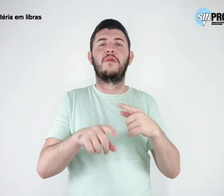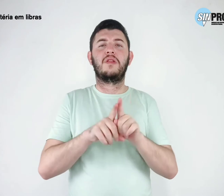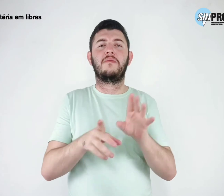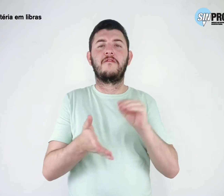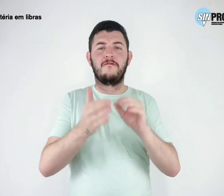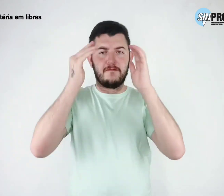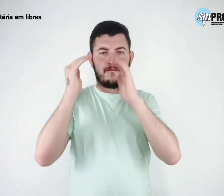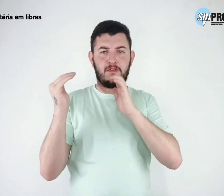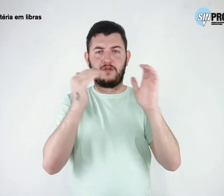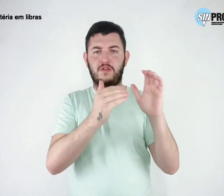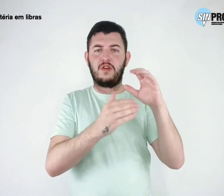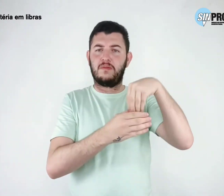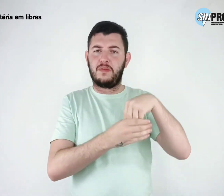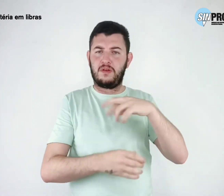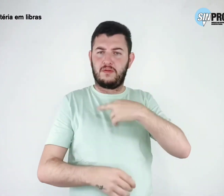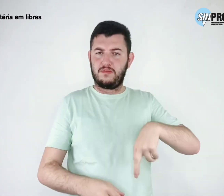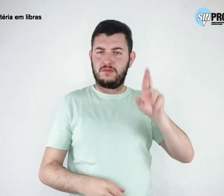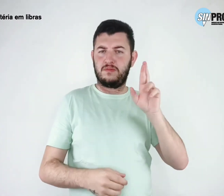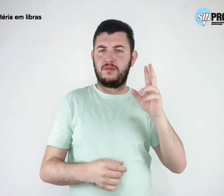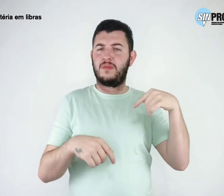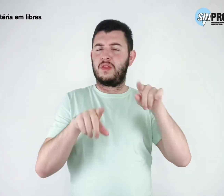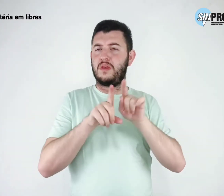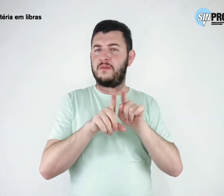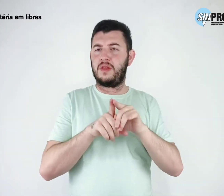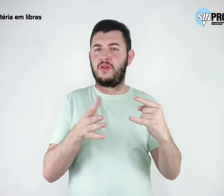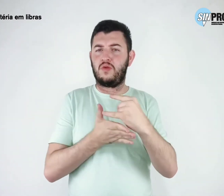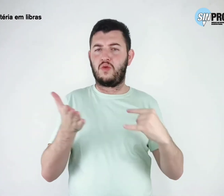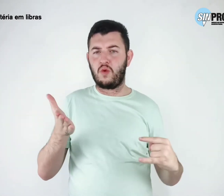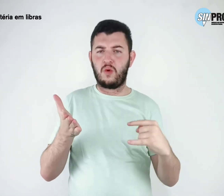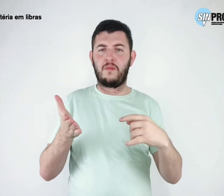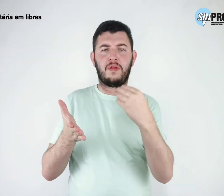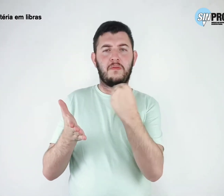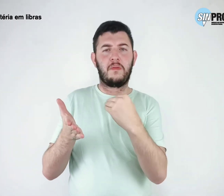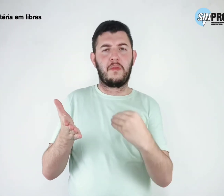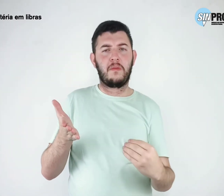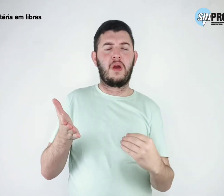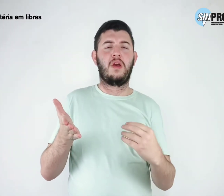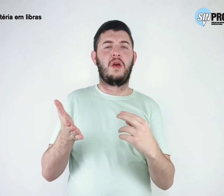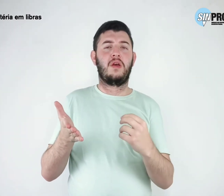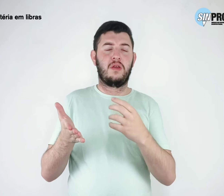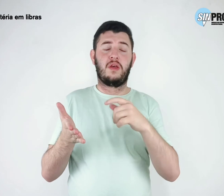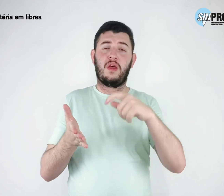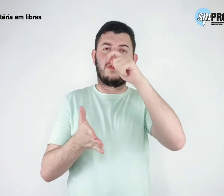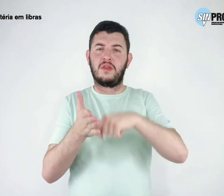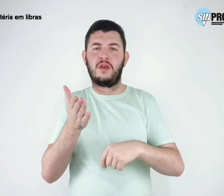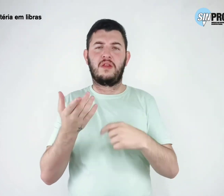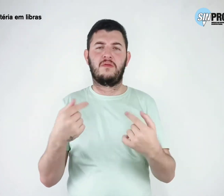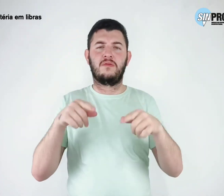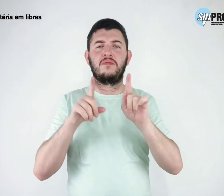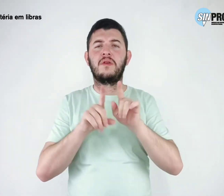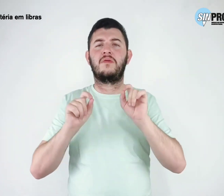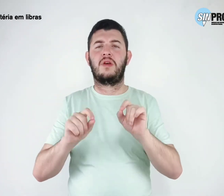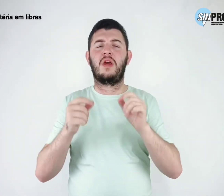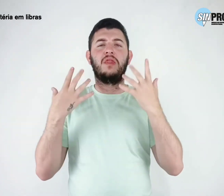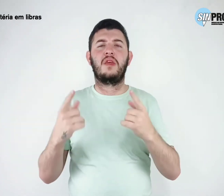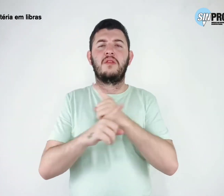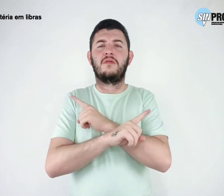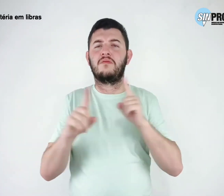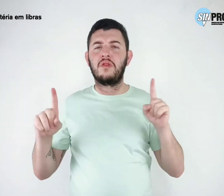intolerância religiosa, com um abaixo-assinado com os quais repudiam os ataques violentos